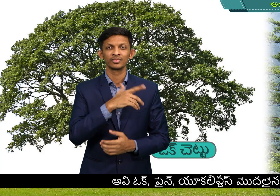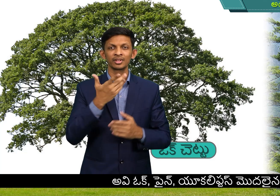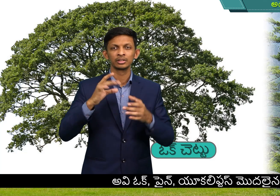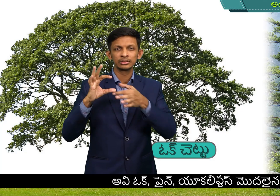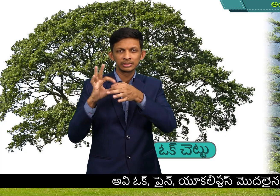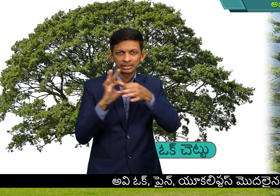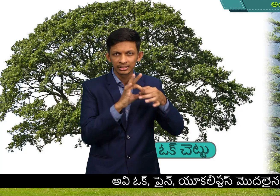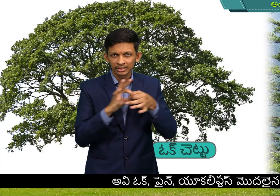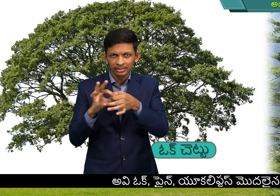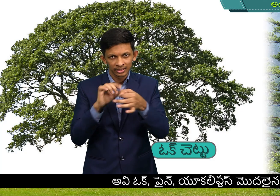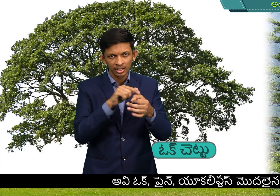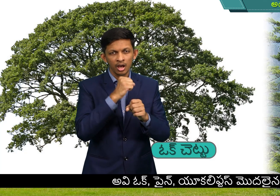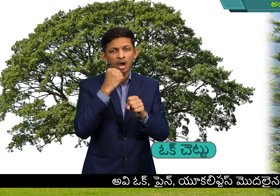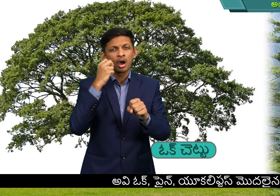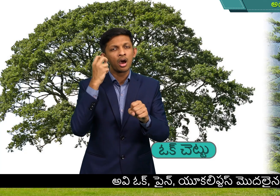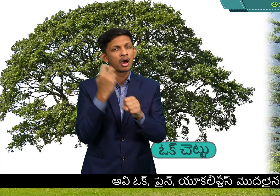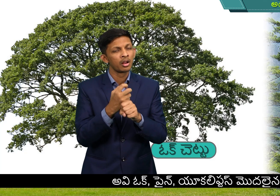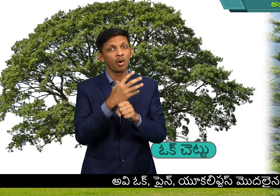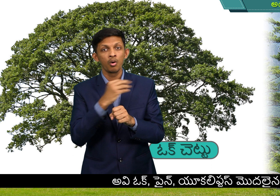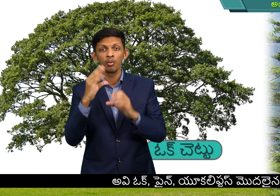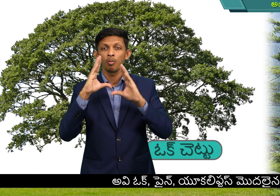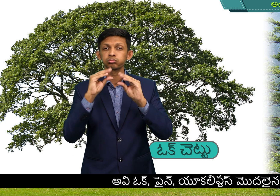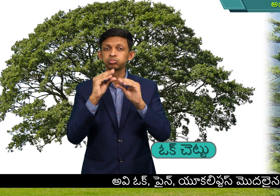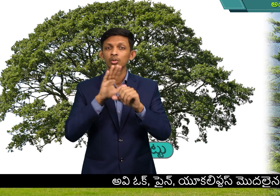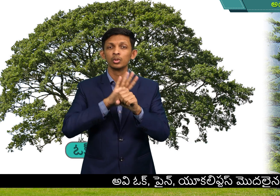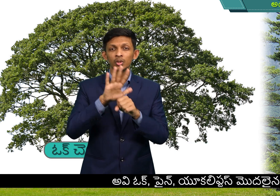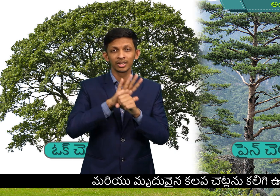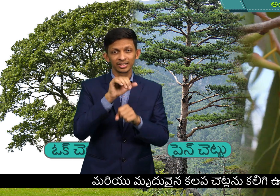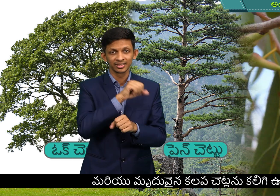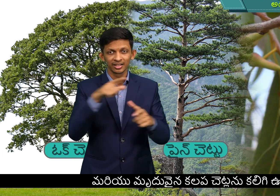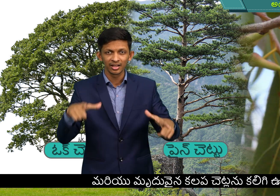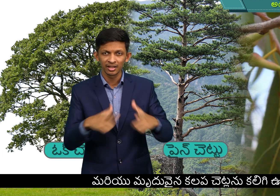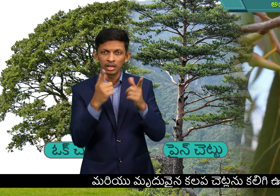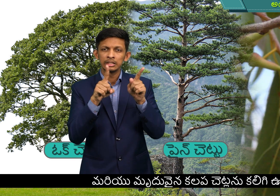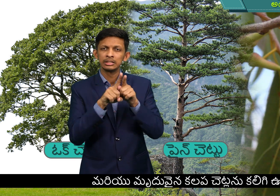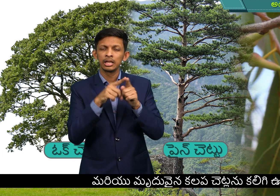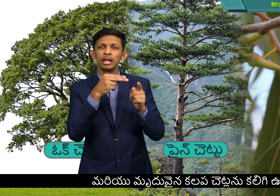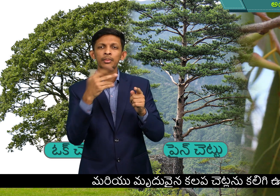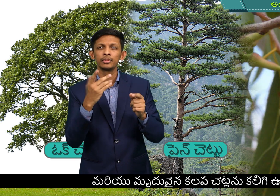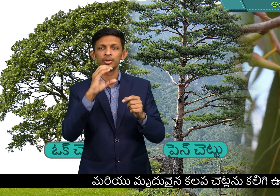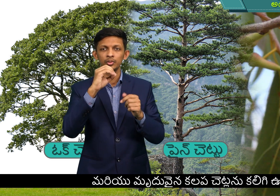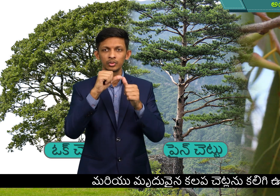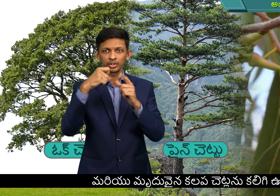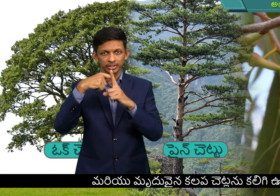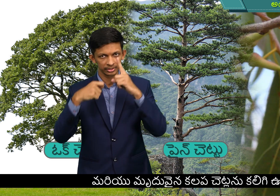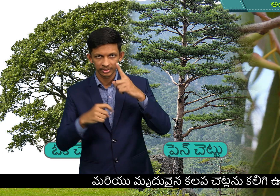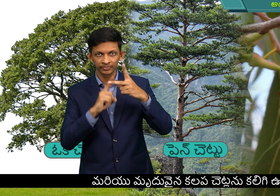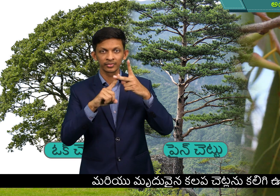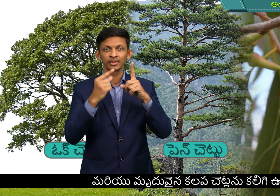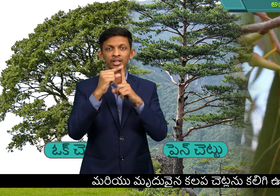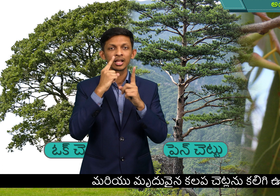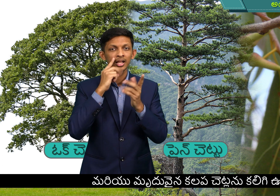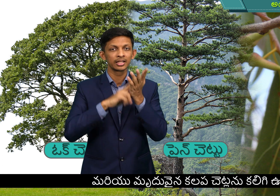అవి ఓక్, ఫైన్, యూకలిప్టస్ మొదలైన గట్టి మరియు మృదువైన కలప చెట్లను కలిగి ఉంటాయి.